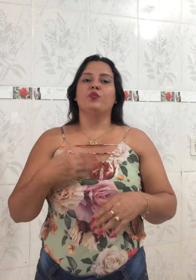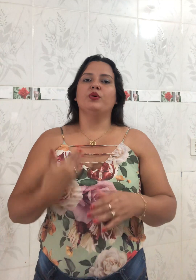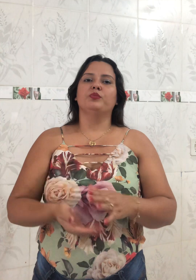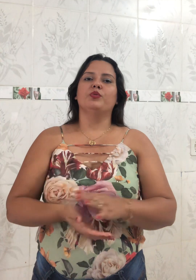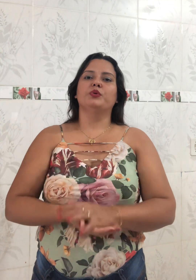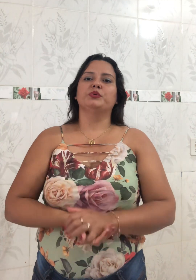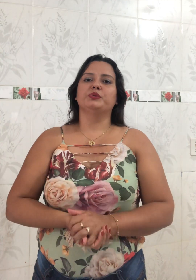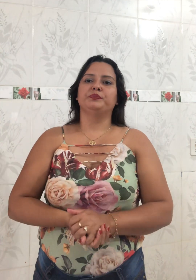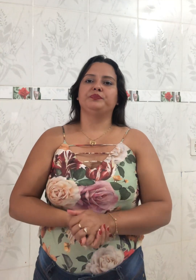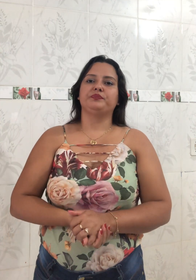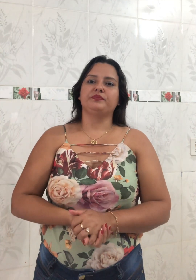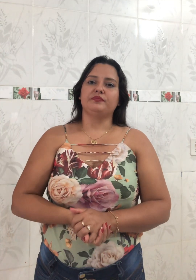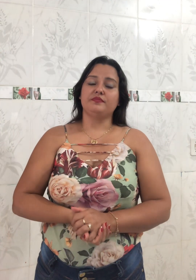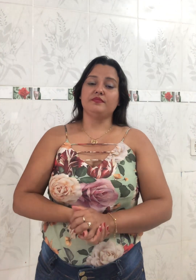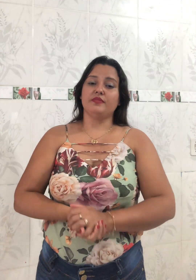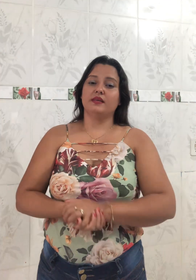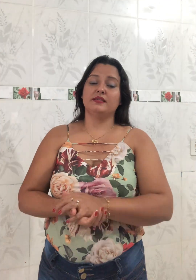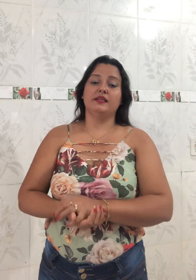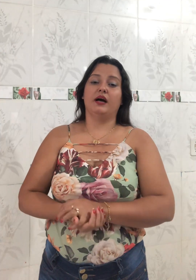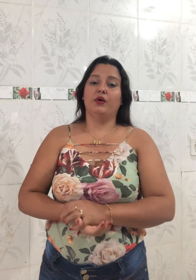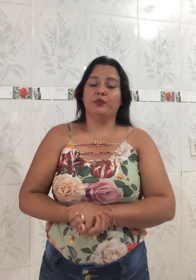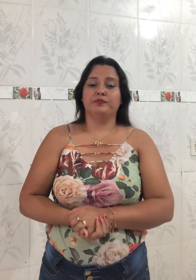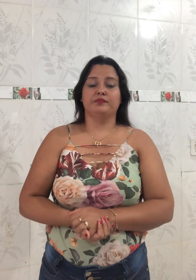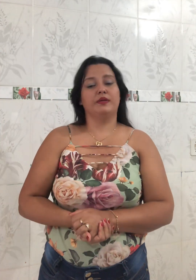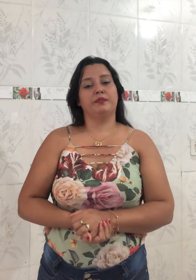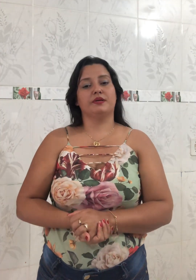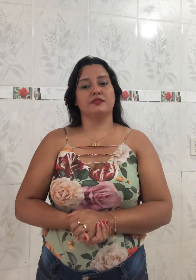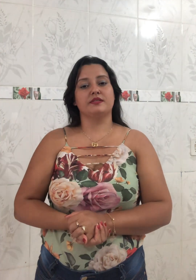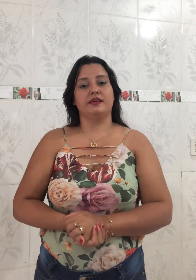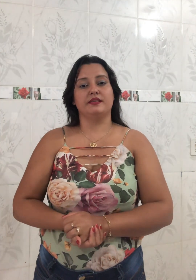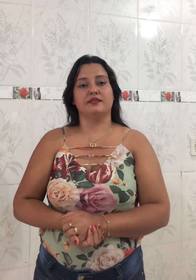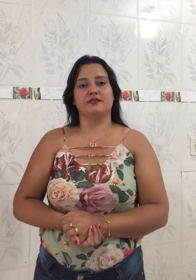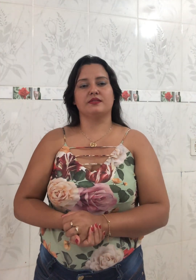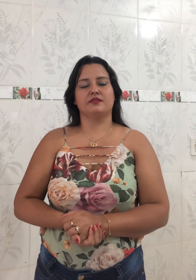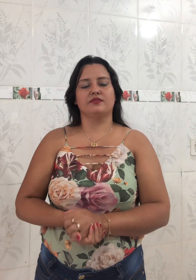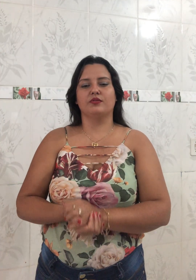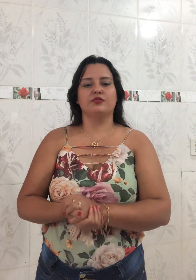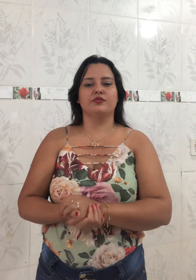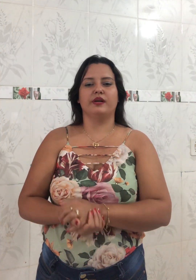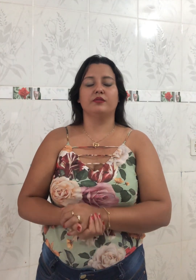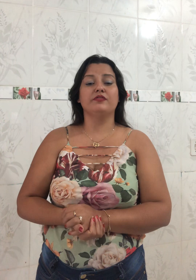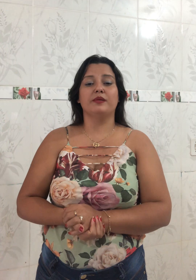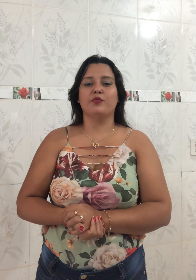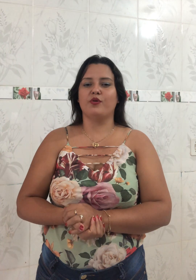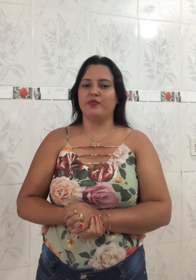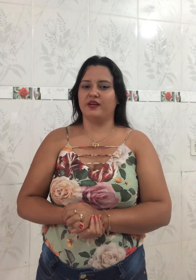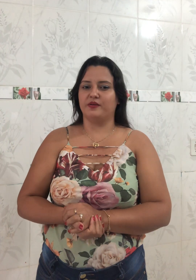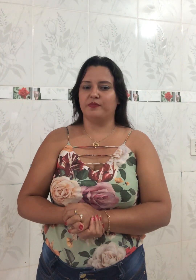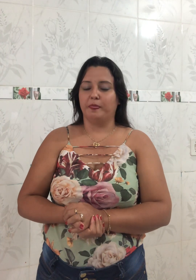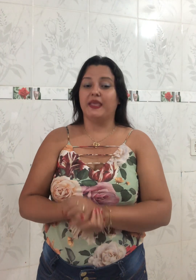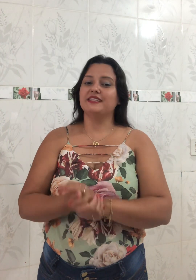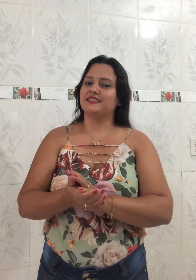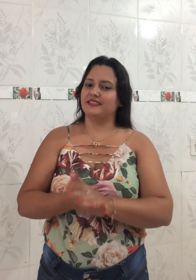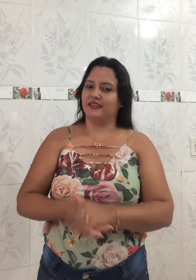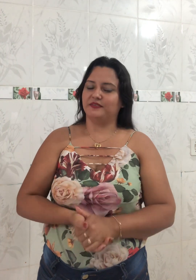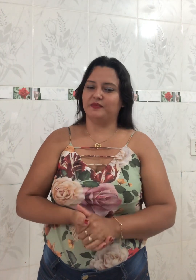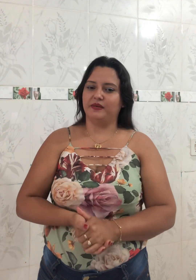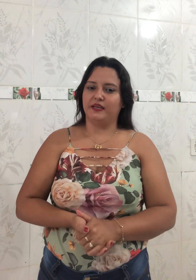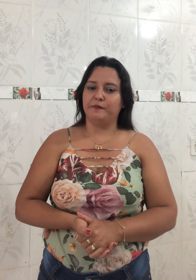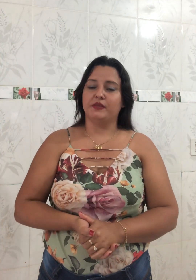Um outro sinal para vocês do verbo, o verbo comer. Esse sinal também, eu